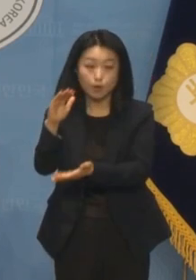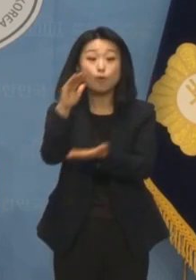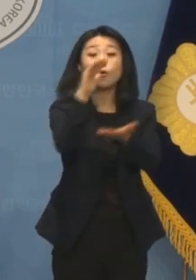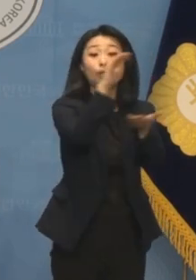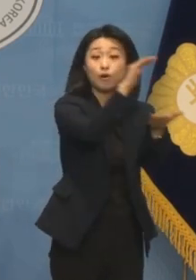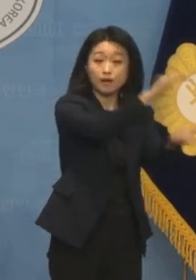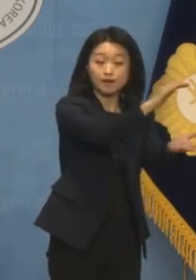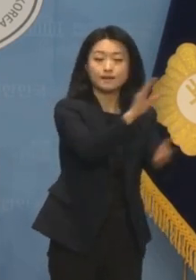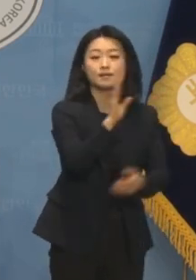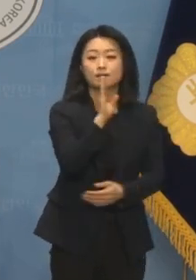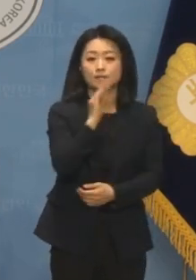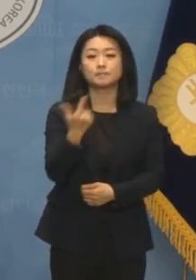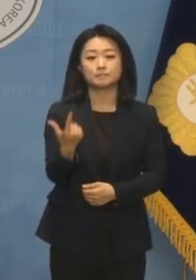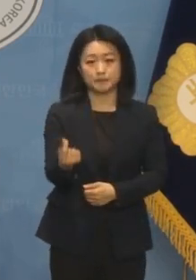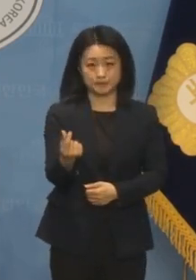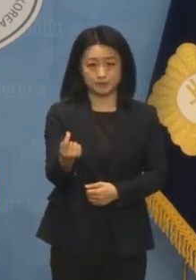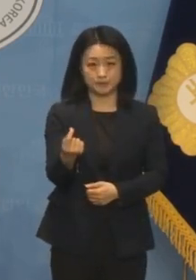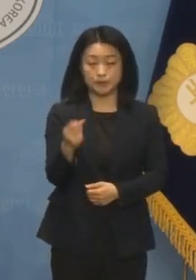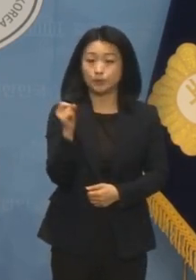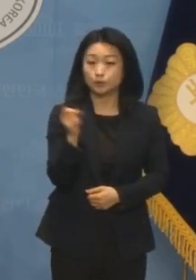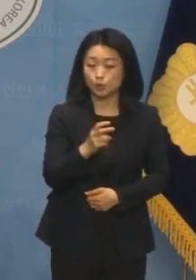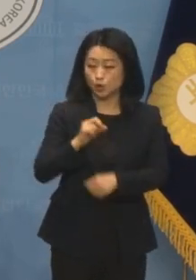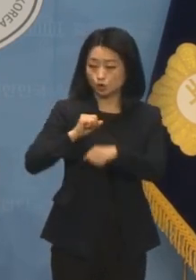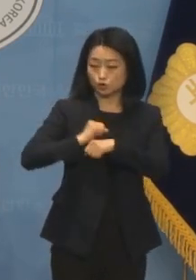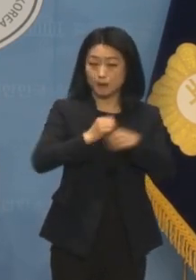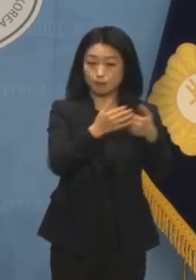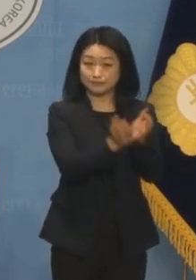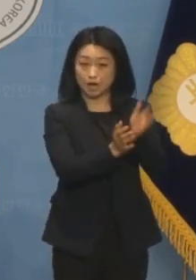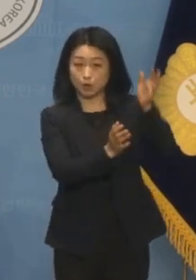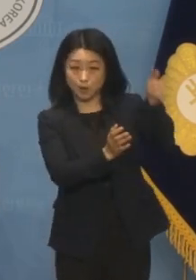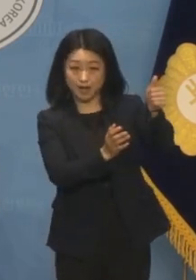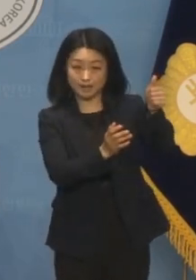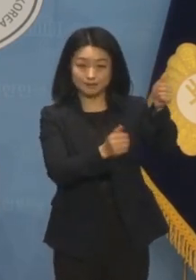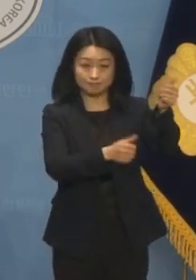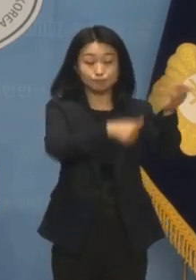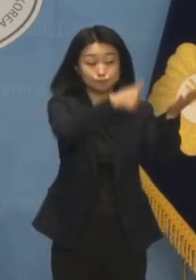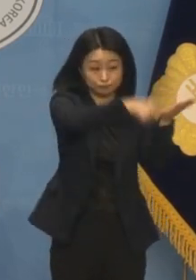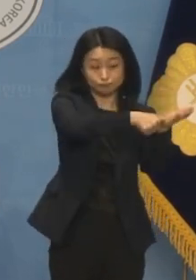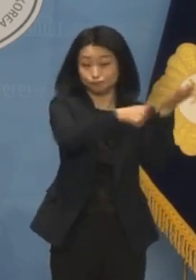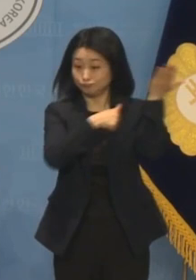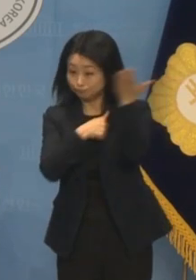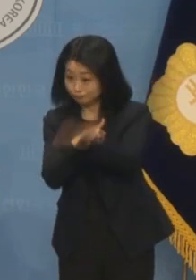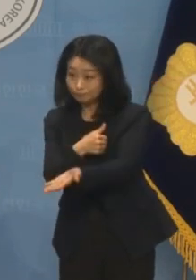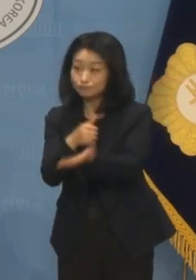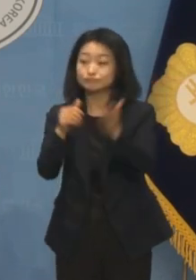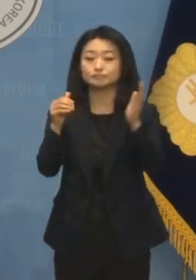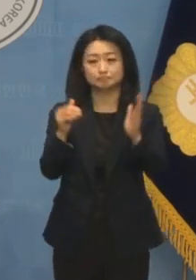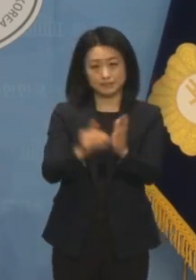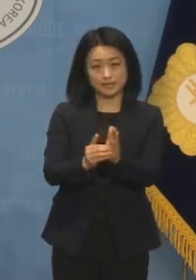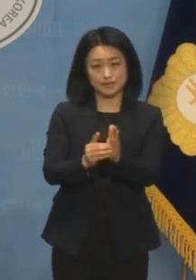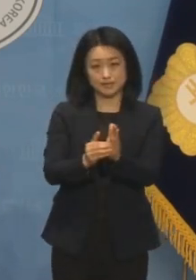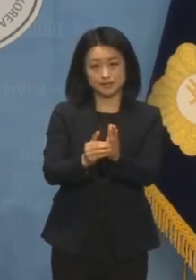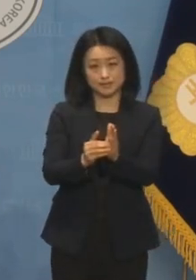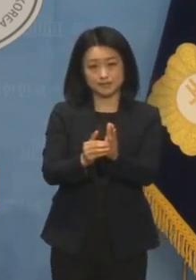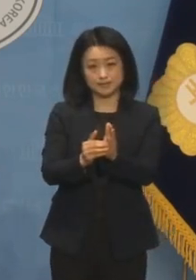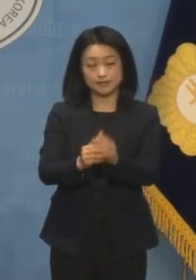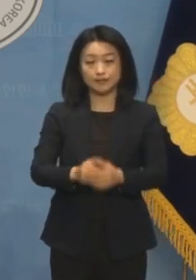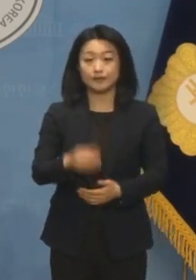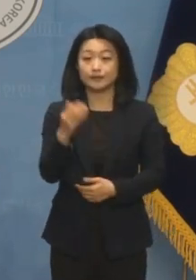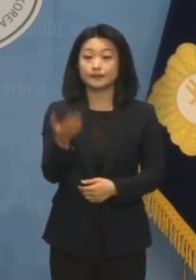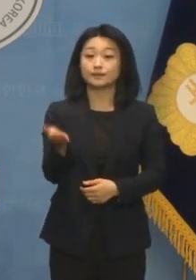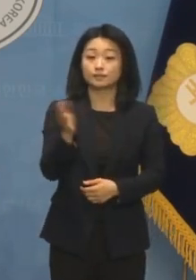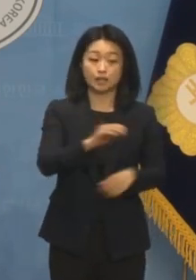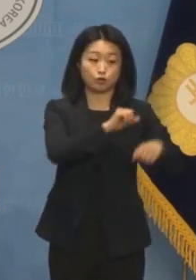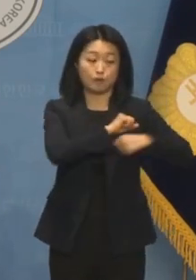생각합니다. 또한 이는 국방부 장관의 결재까지 이루어졌던 사안입니다. 그러나